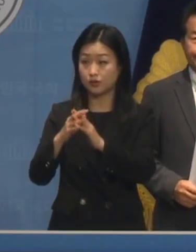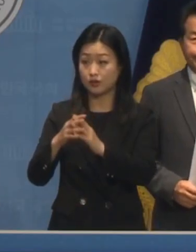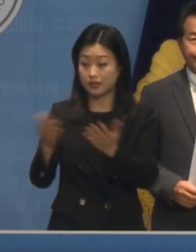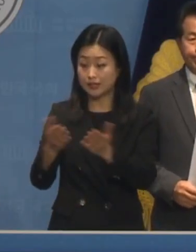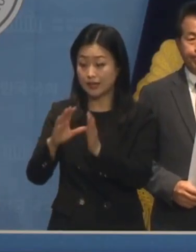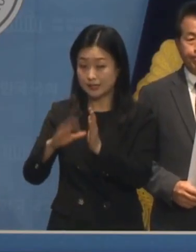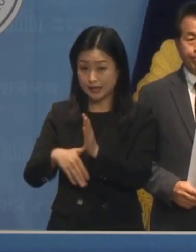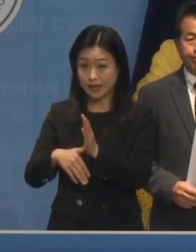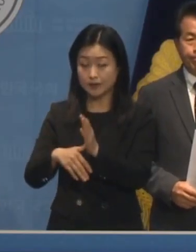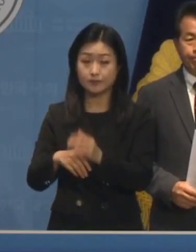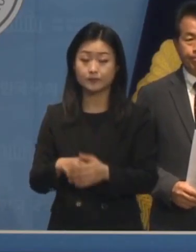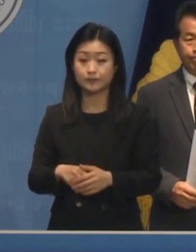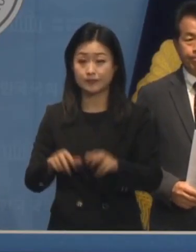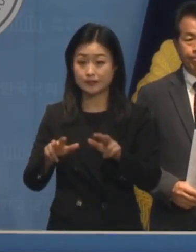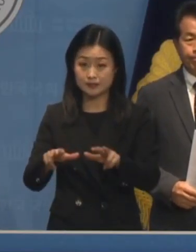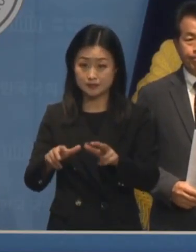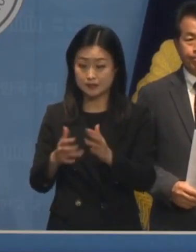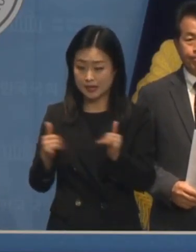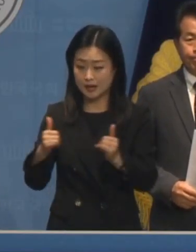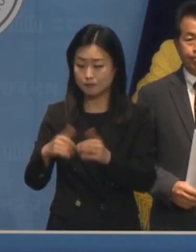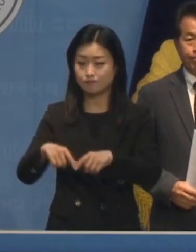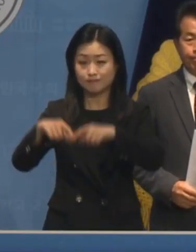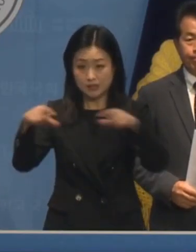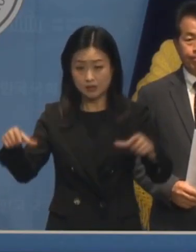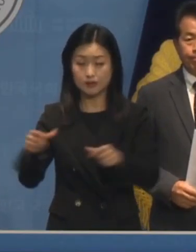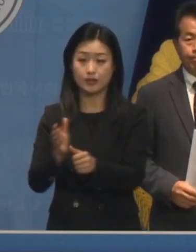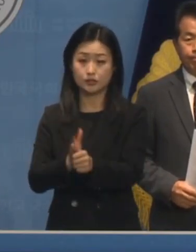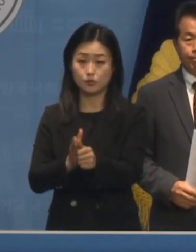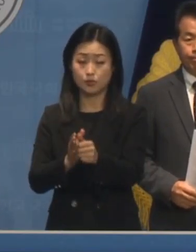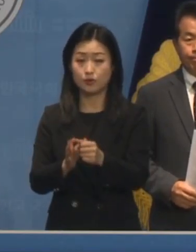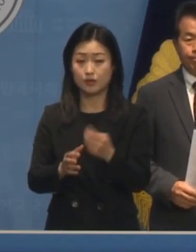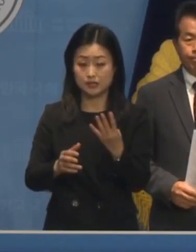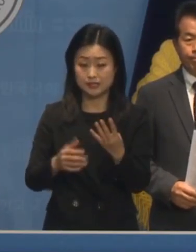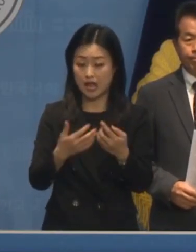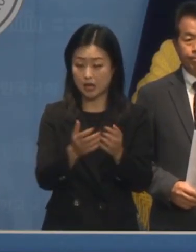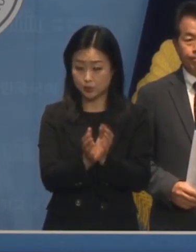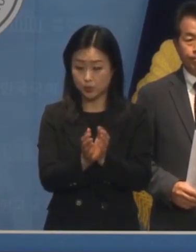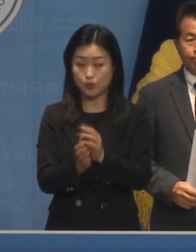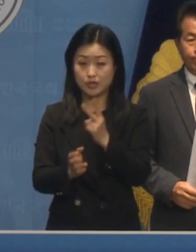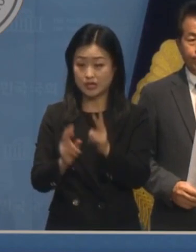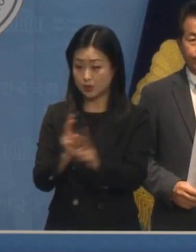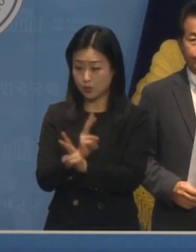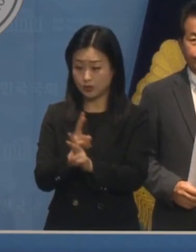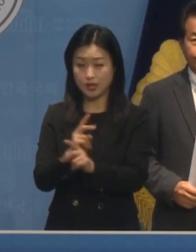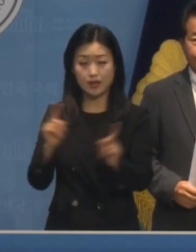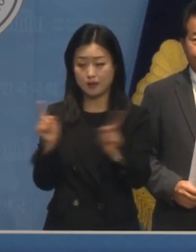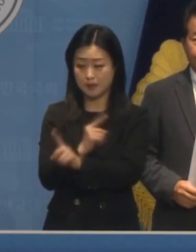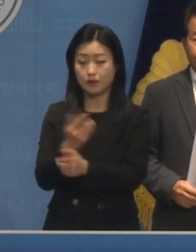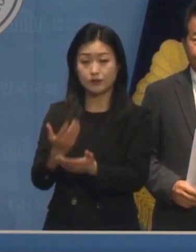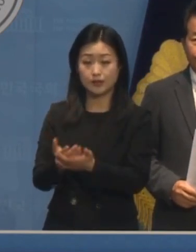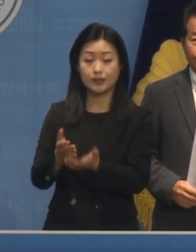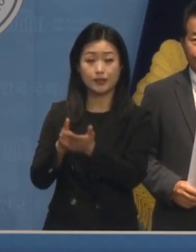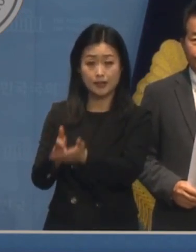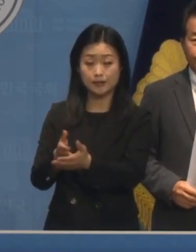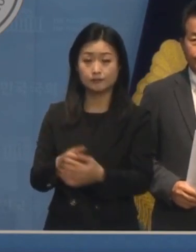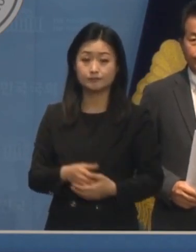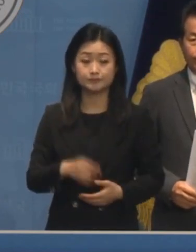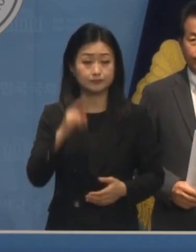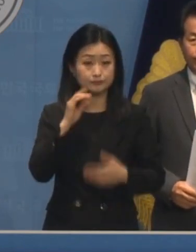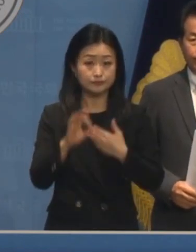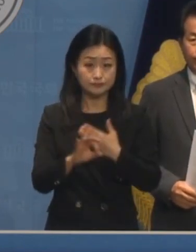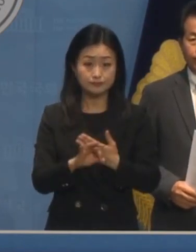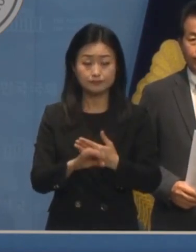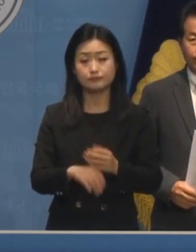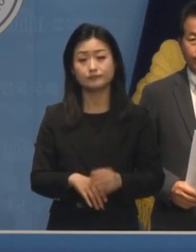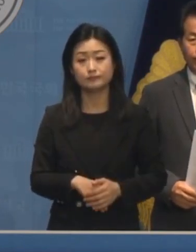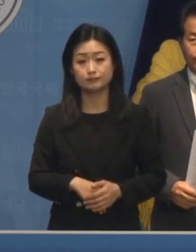사조 이교 대지의 시행을 비롯한 처우개선에 나설 것을 촉구한다 만약 그렇지